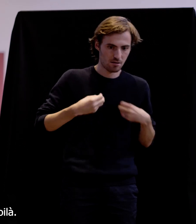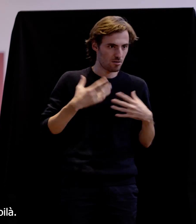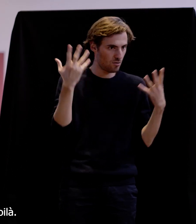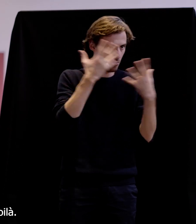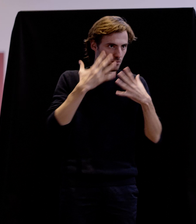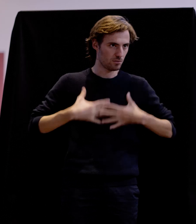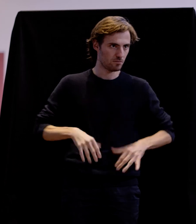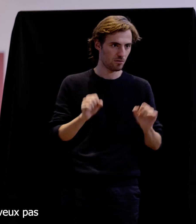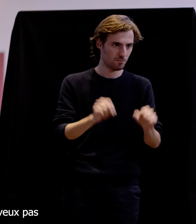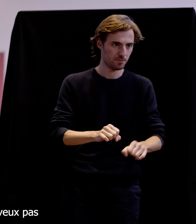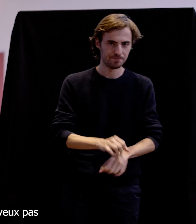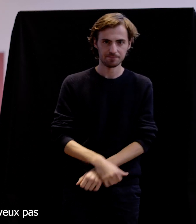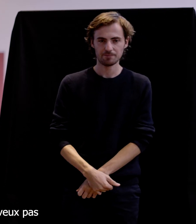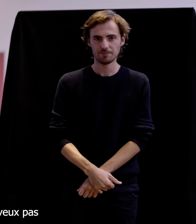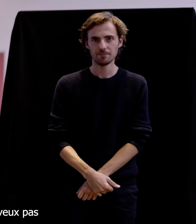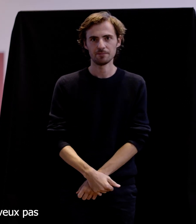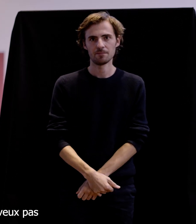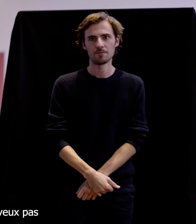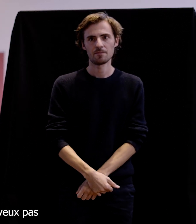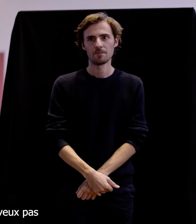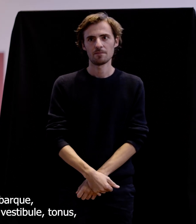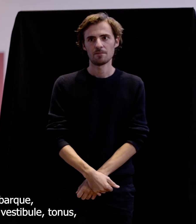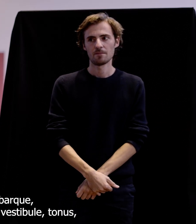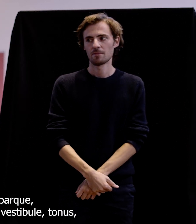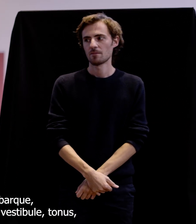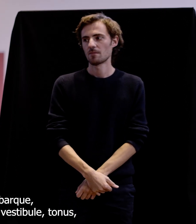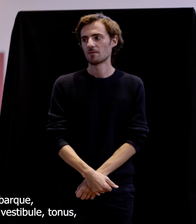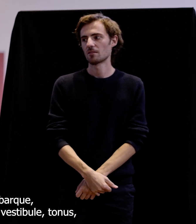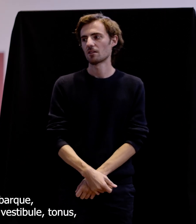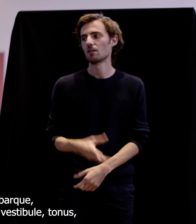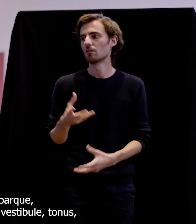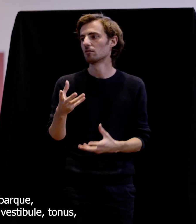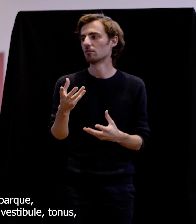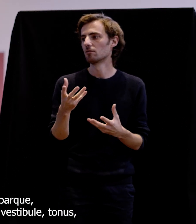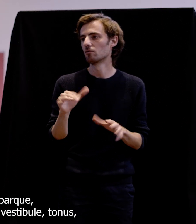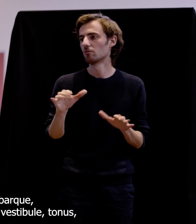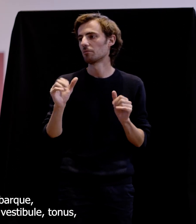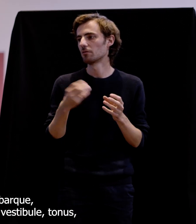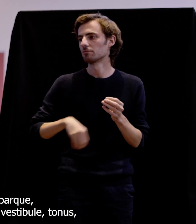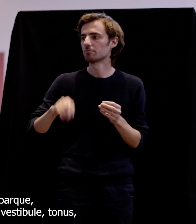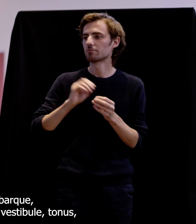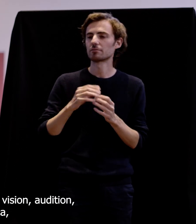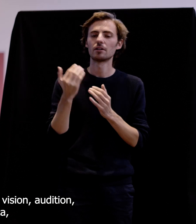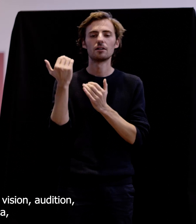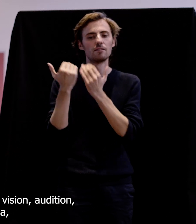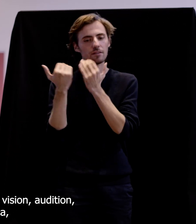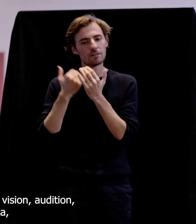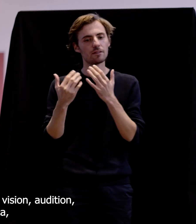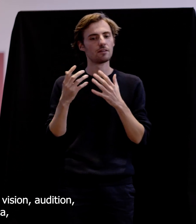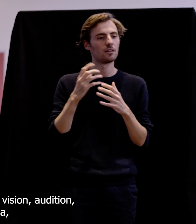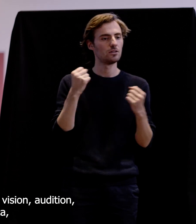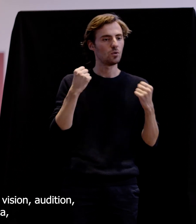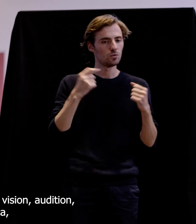voilà. Donc, je ne veux pas charger la barque. Donc, tout ce qui est vestibule, tonus,